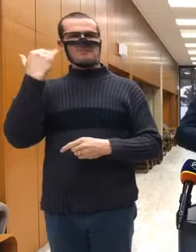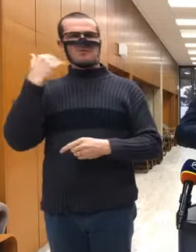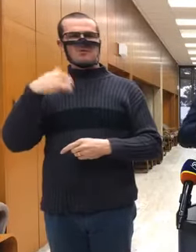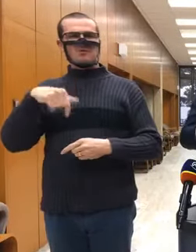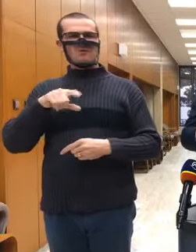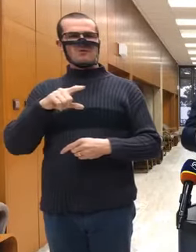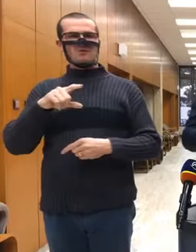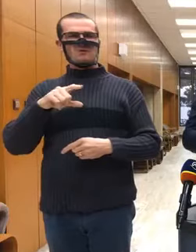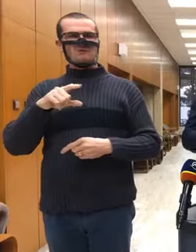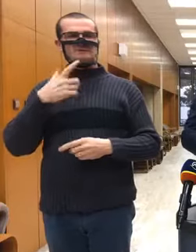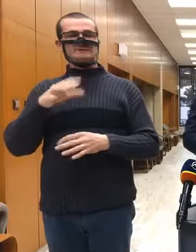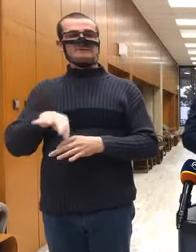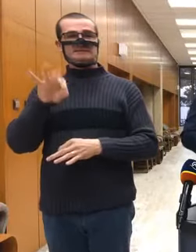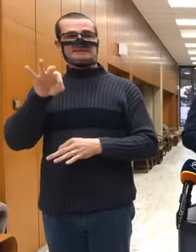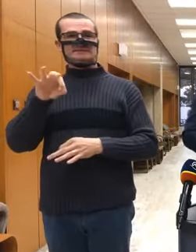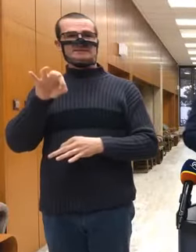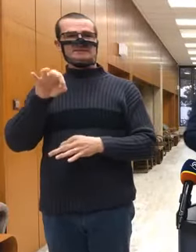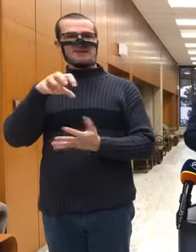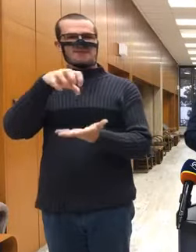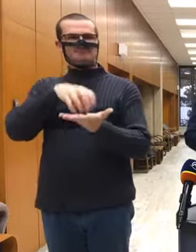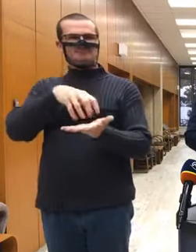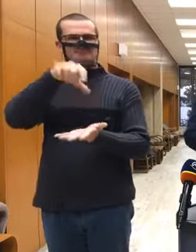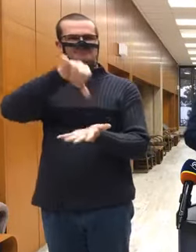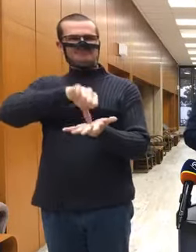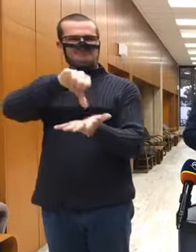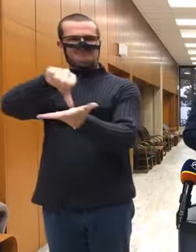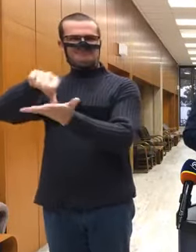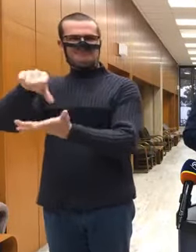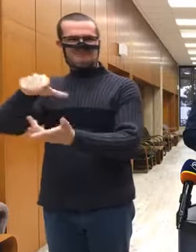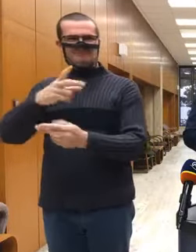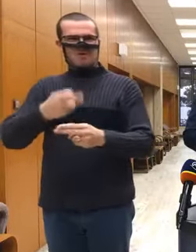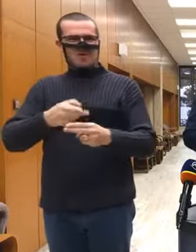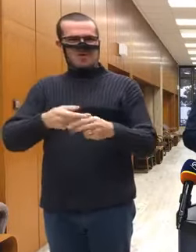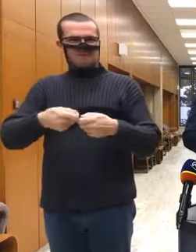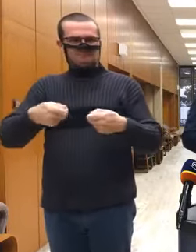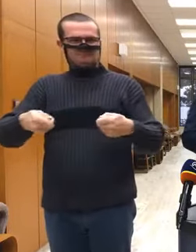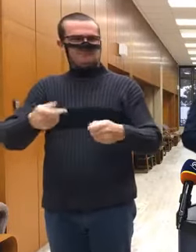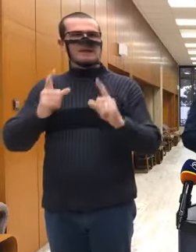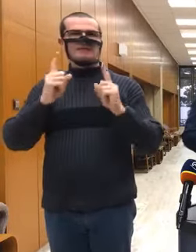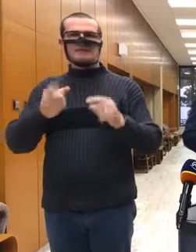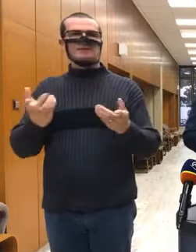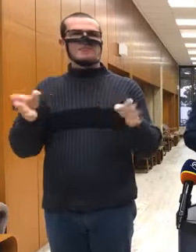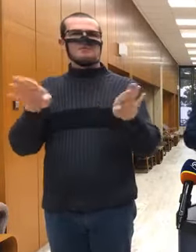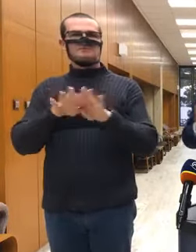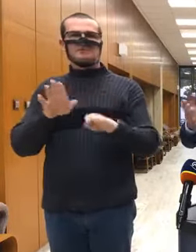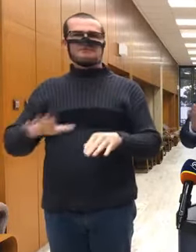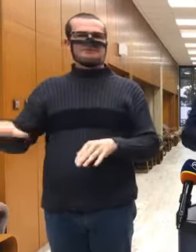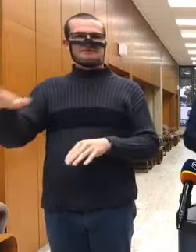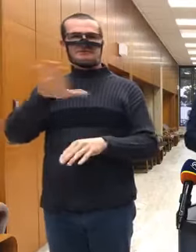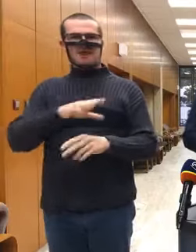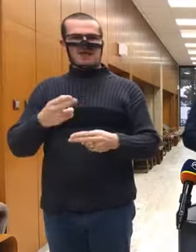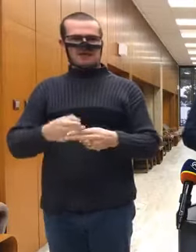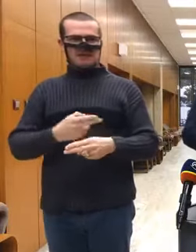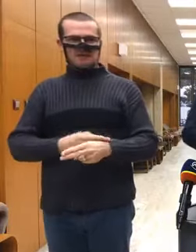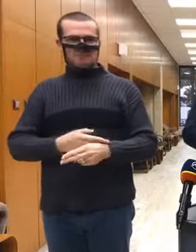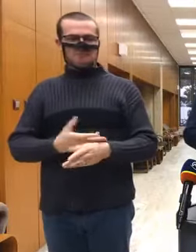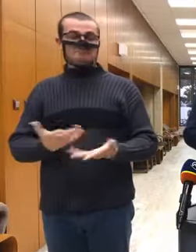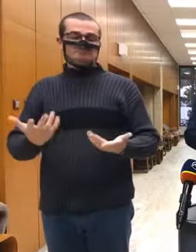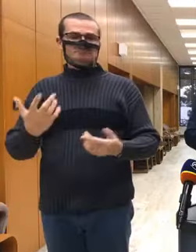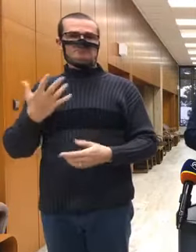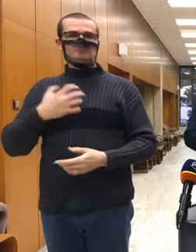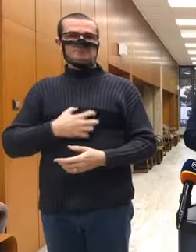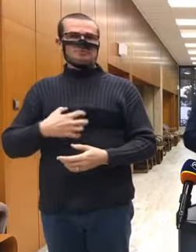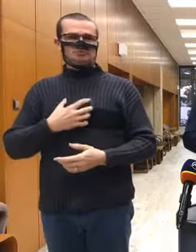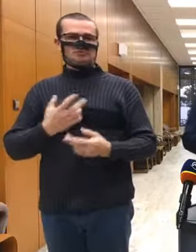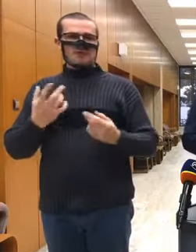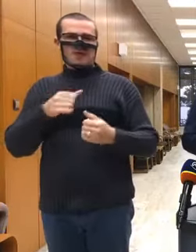kde sa zistili ohniska nákazy a netrebalo zatvárať celú krajinu. Bohužiaľ, stalo sa